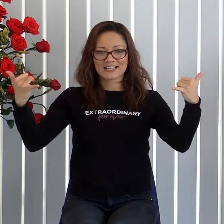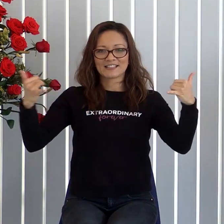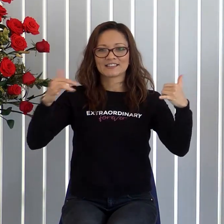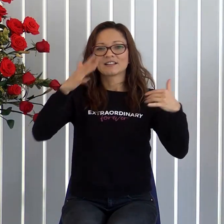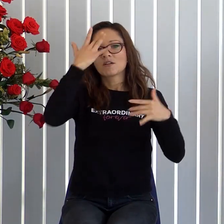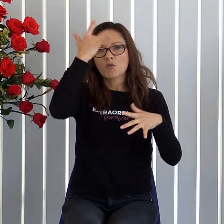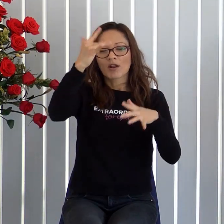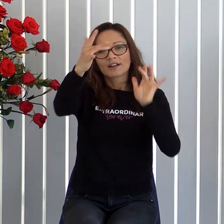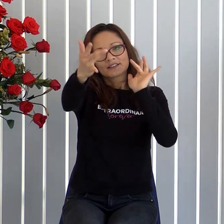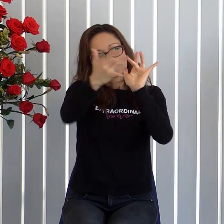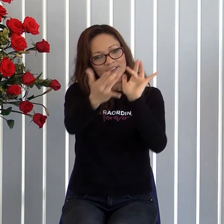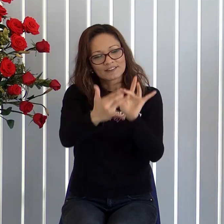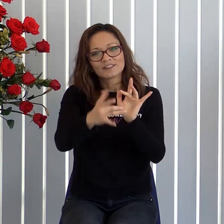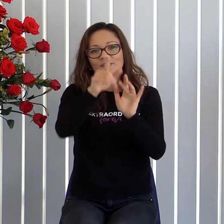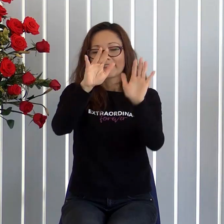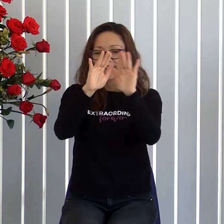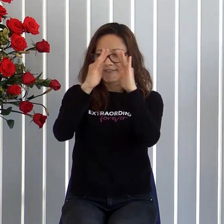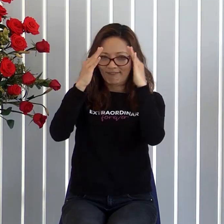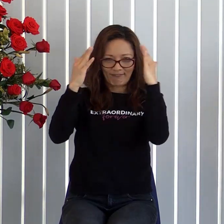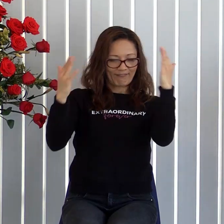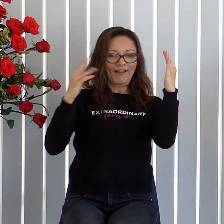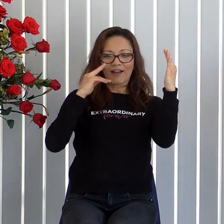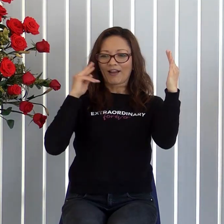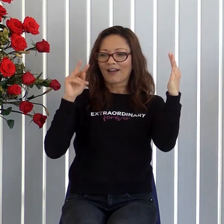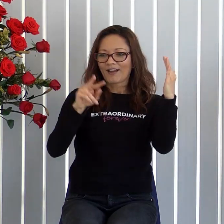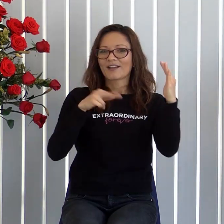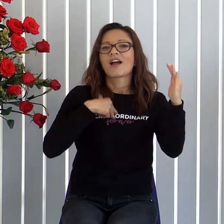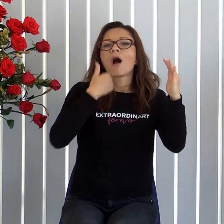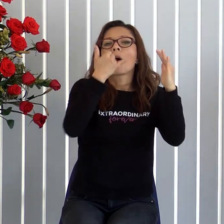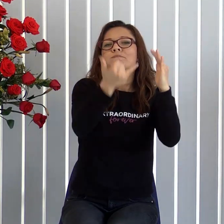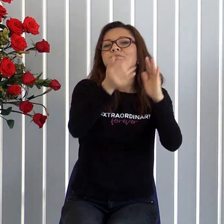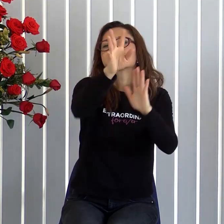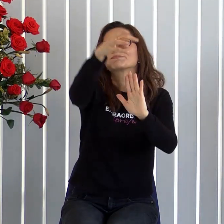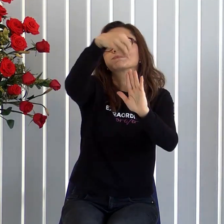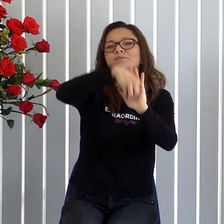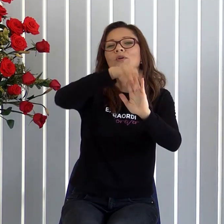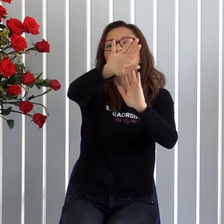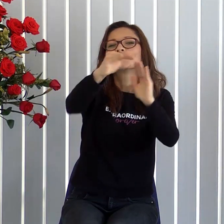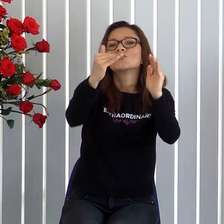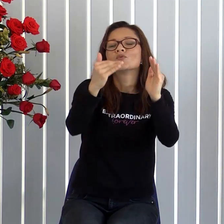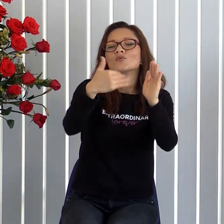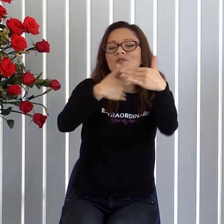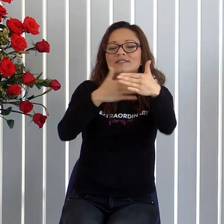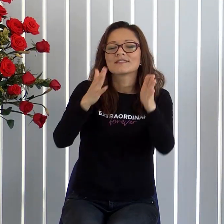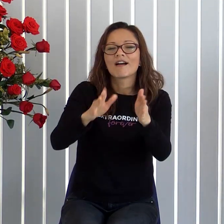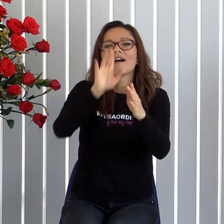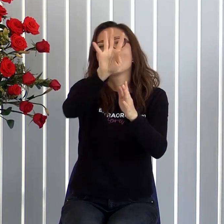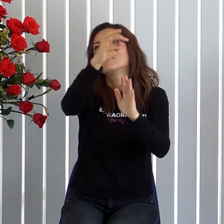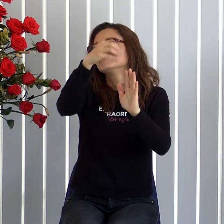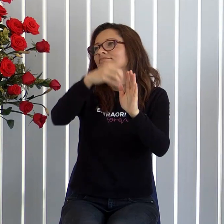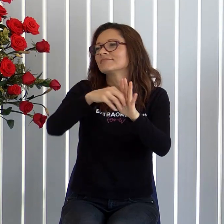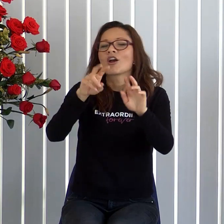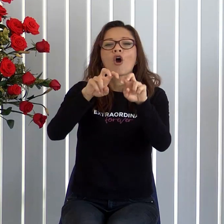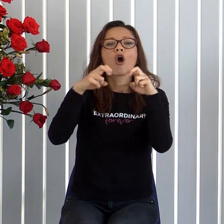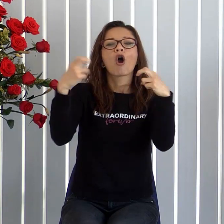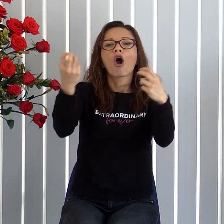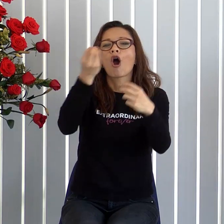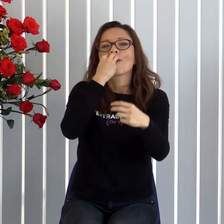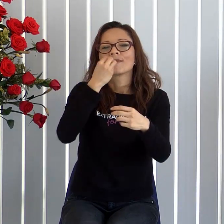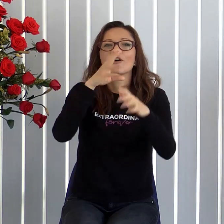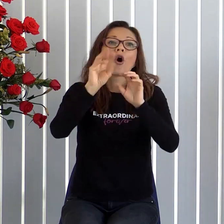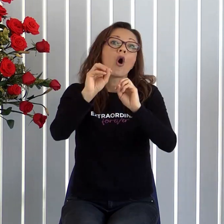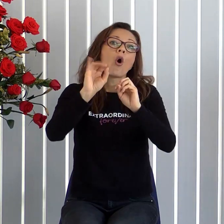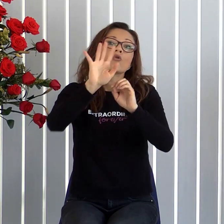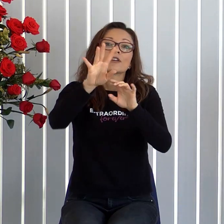su casa, los windows, y entonces pueda yo estar ahí en su sala, en el comedor, en la habitación, los que están todavía